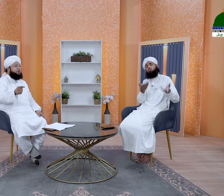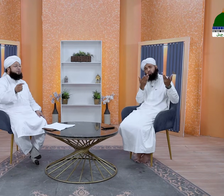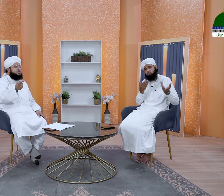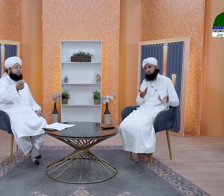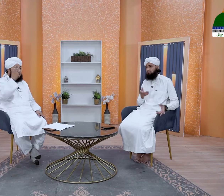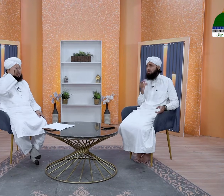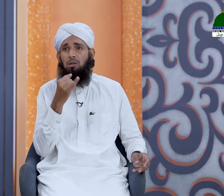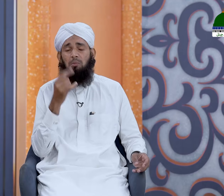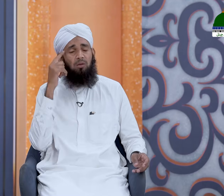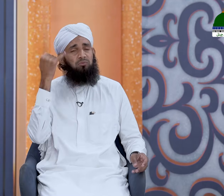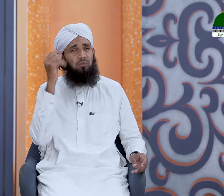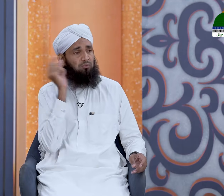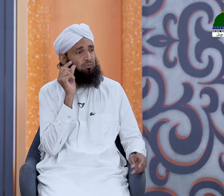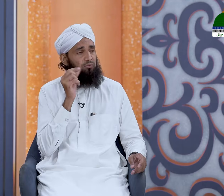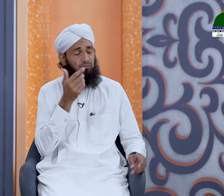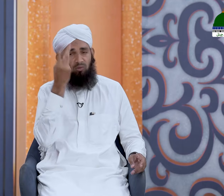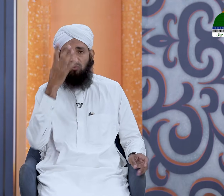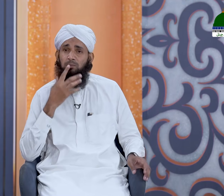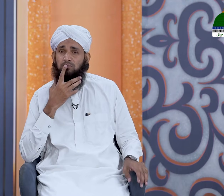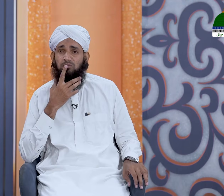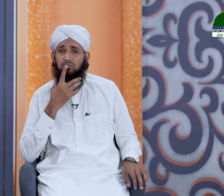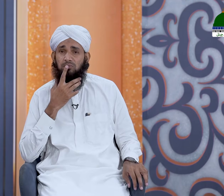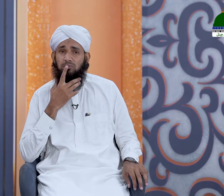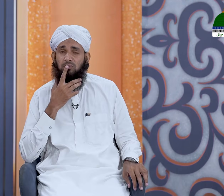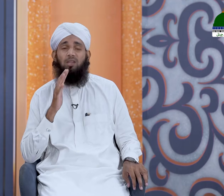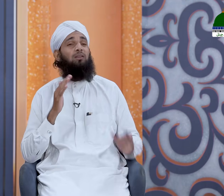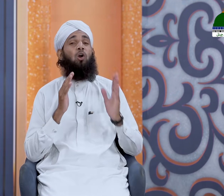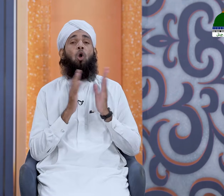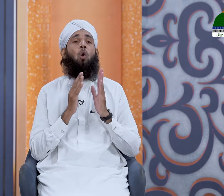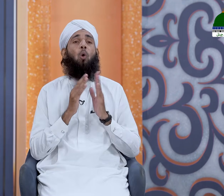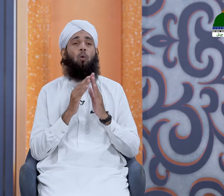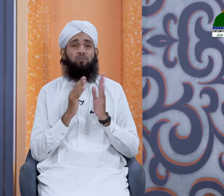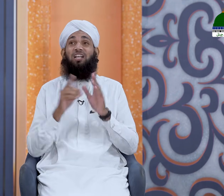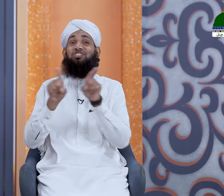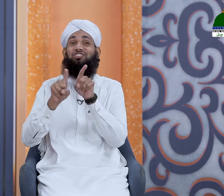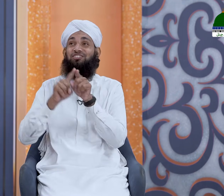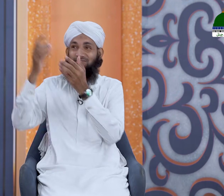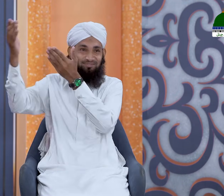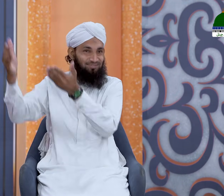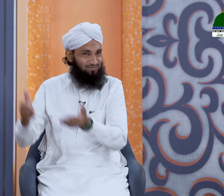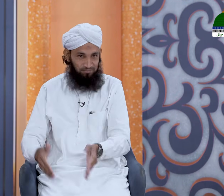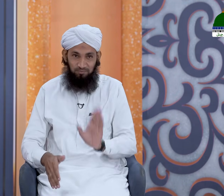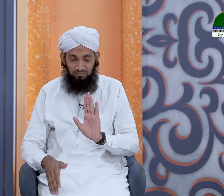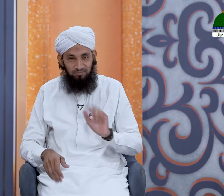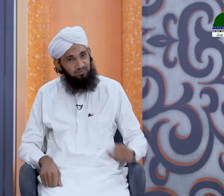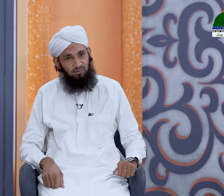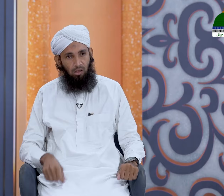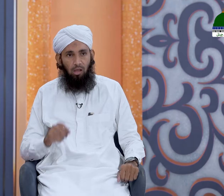بھی بعض دفعہ لوگ بدگمانی کر جاتے ہیں. اسی طرح اگر گھر سے کوئی چیز غائب ہو جائے تو سب سے پہلے کیا خیال آئے گا؟ جو گھر